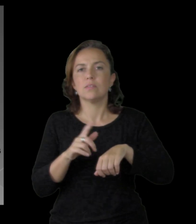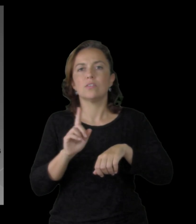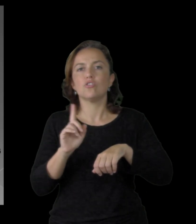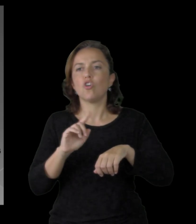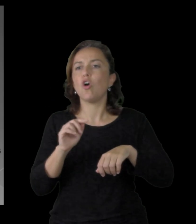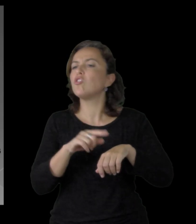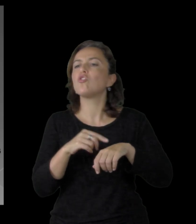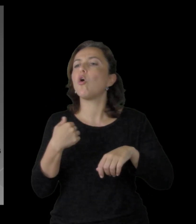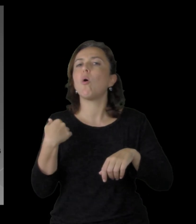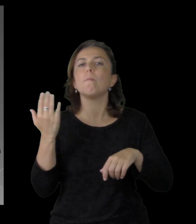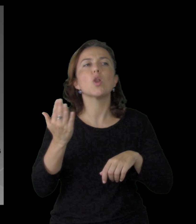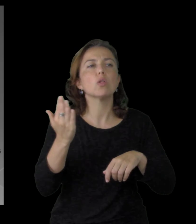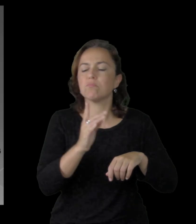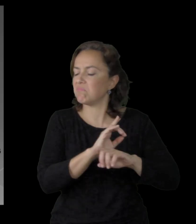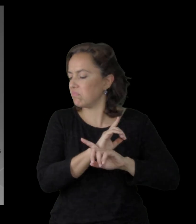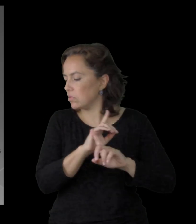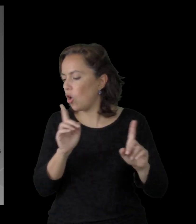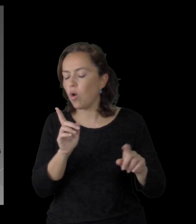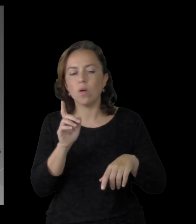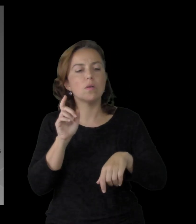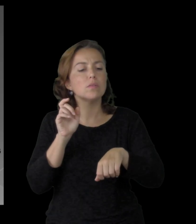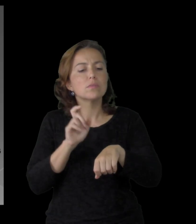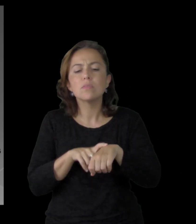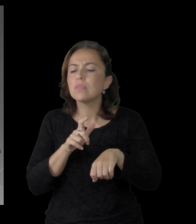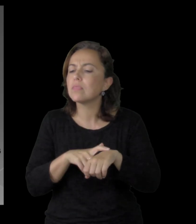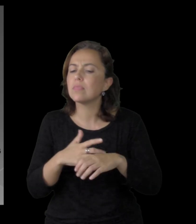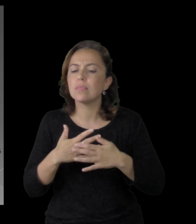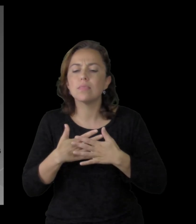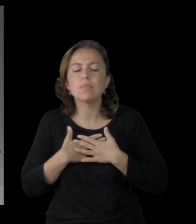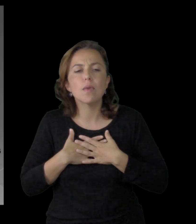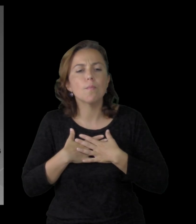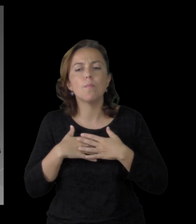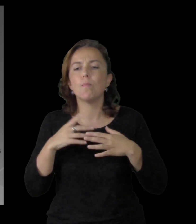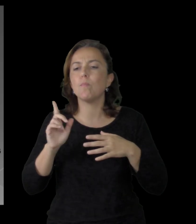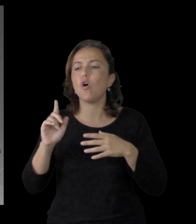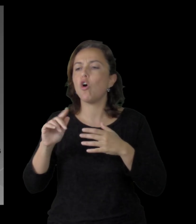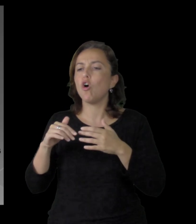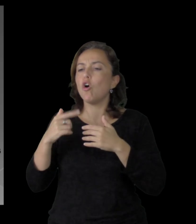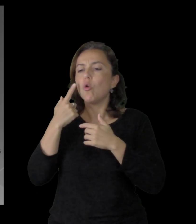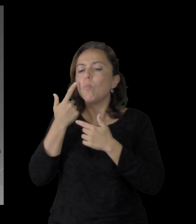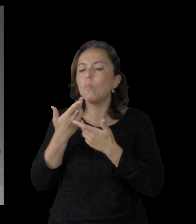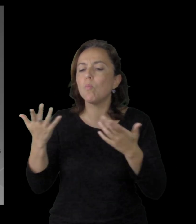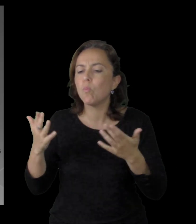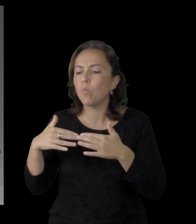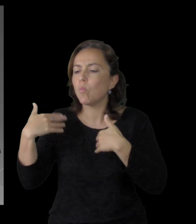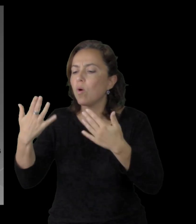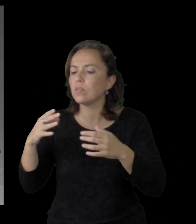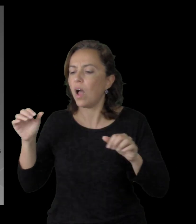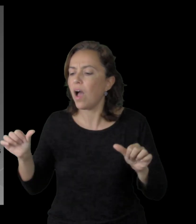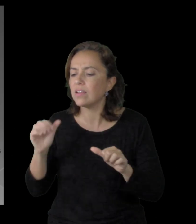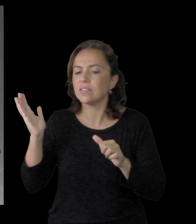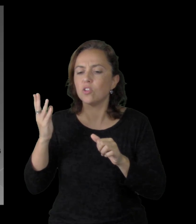productividad, donde ese tiempo no se exterioriza produciendo y creando